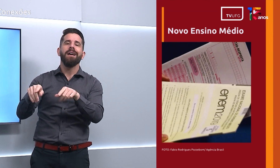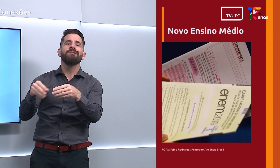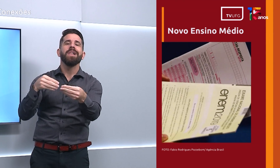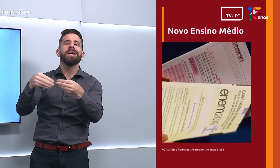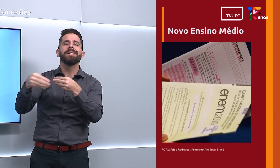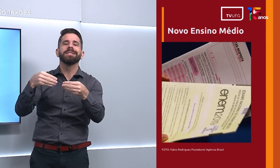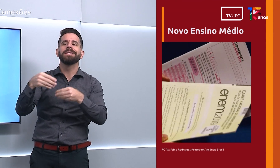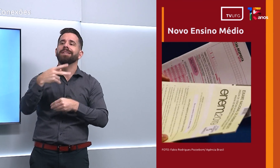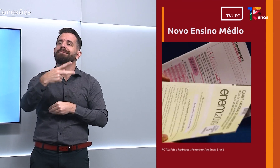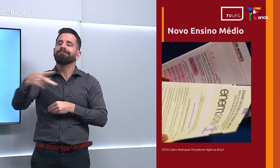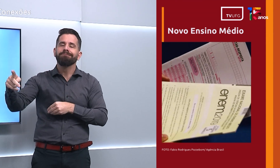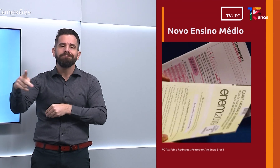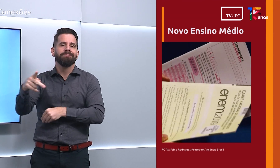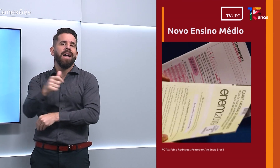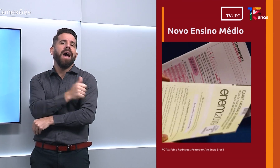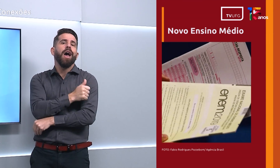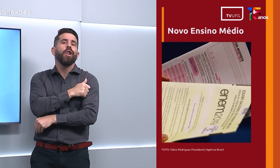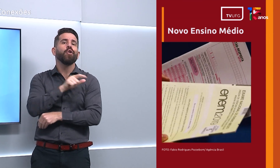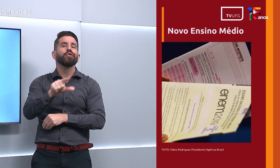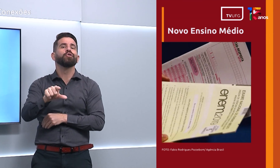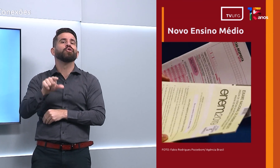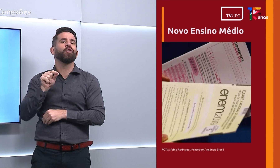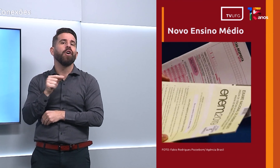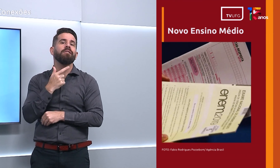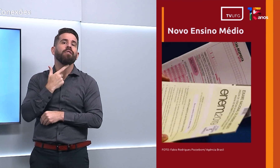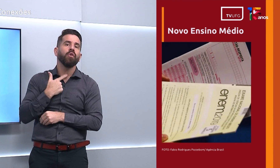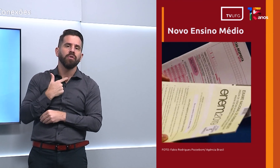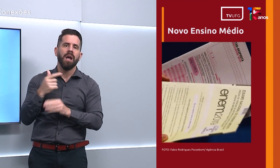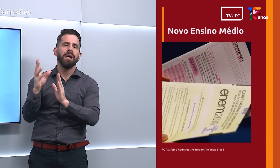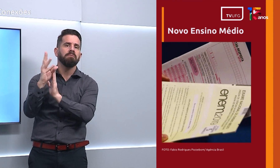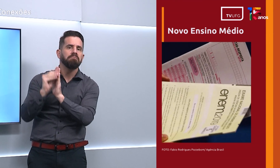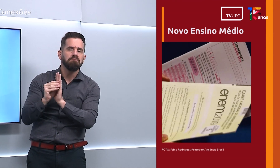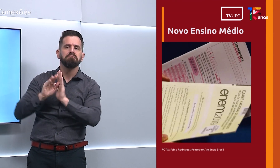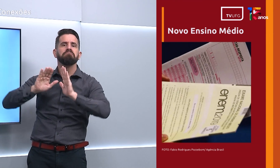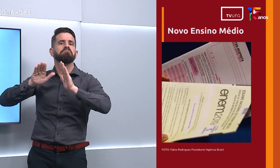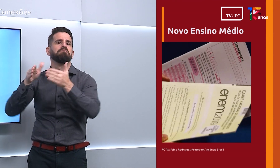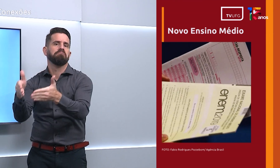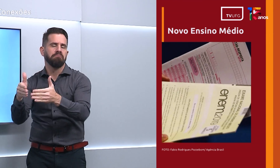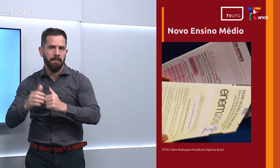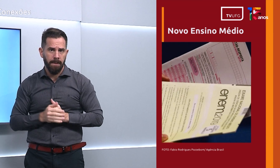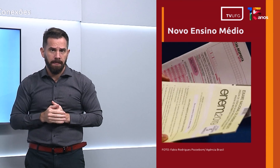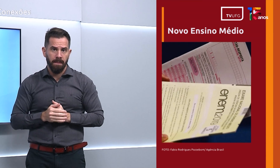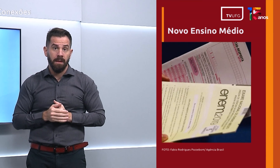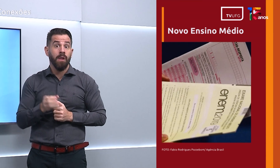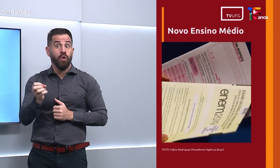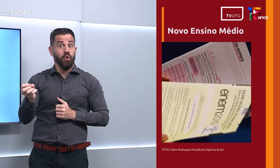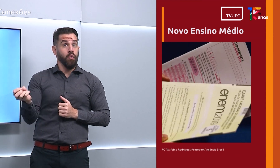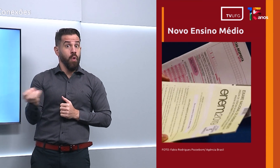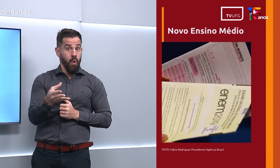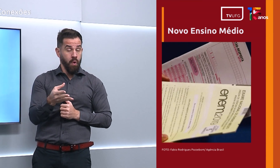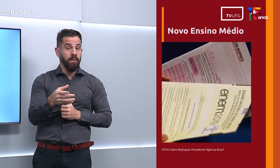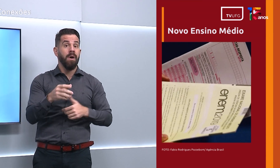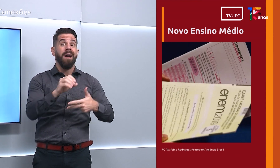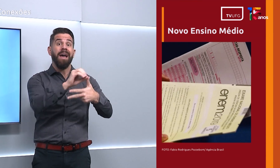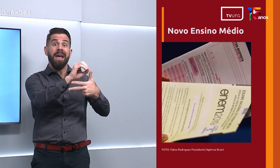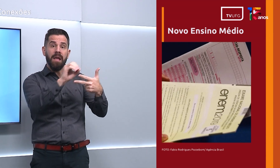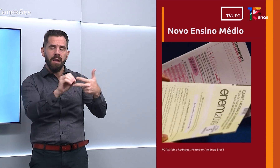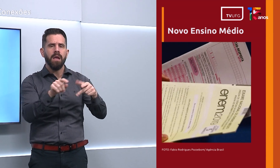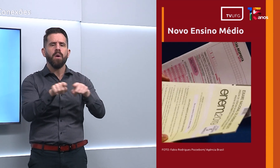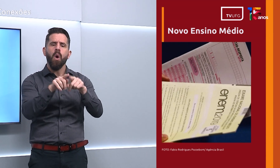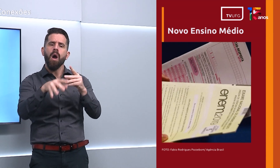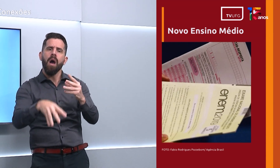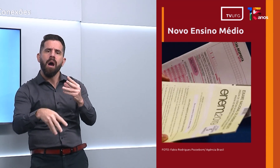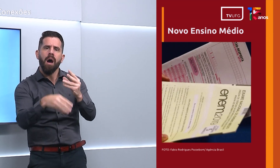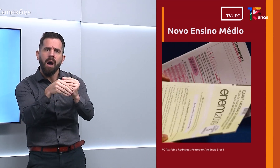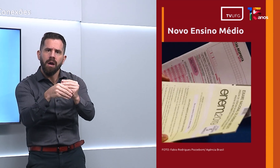pelo estudante. Isso a partir desse novo ensino médio, né? A cobrança no Enem seria feita em adição